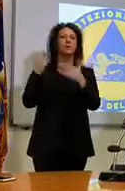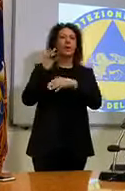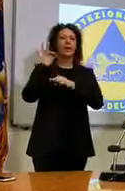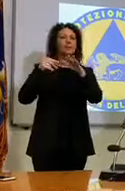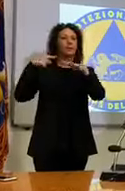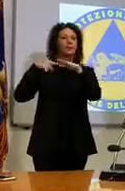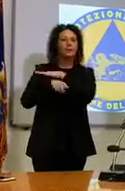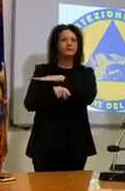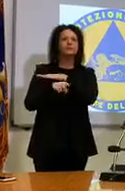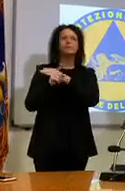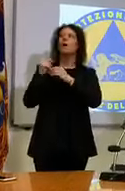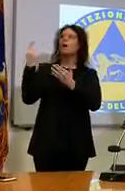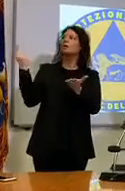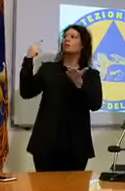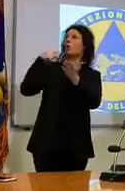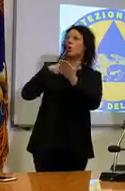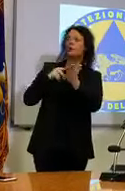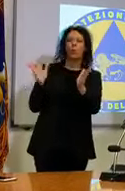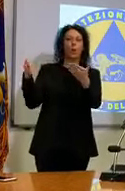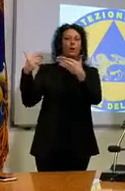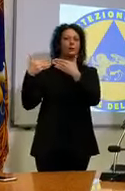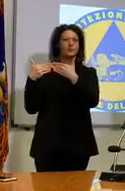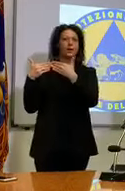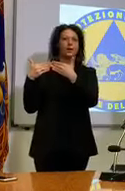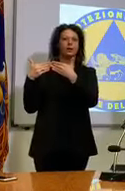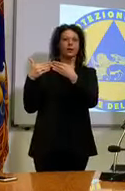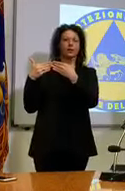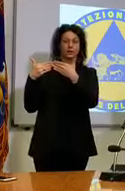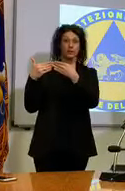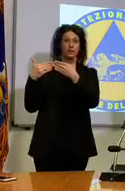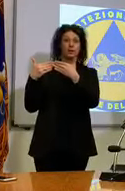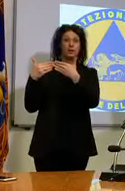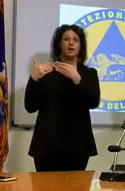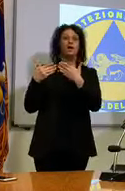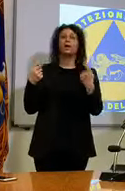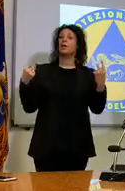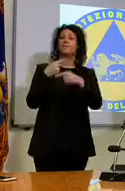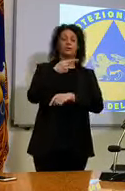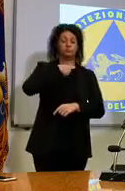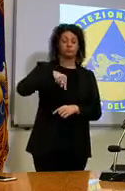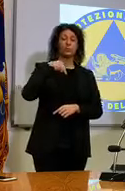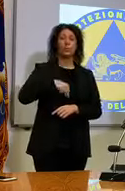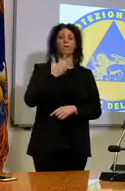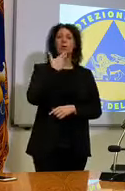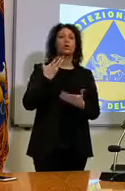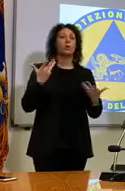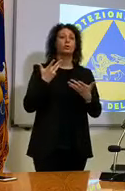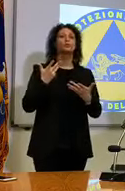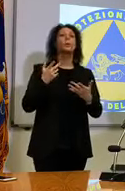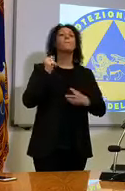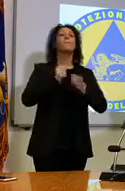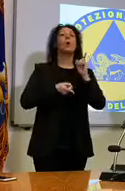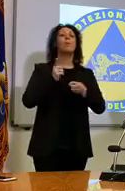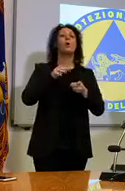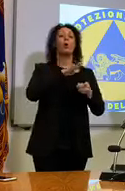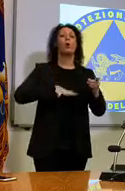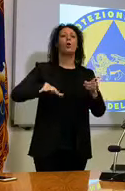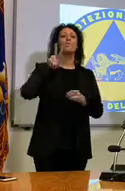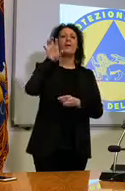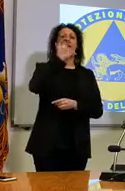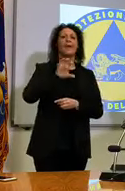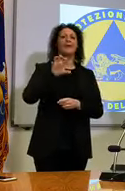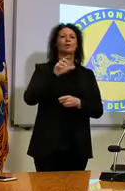quarantena. Io vorrei fare in modo che questo popolo, che i veneti, la quarantena la facciano un giro